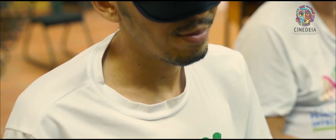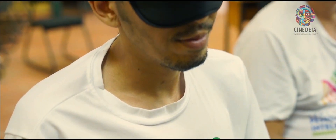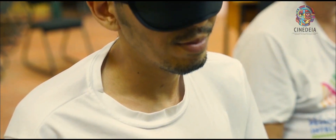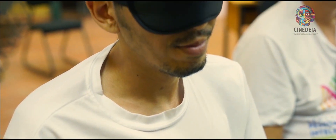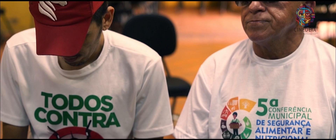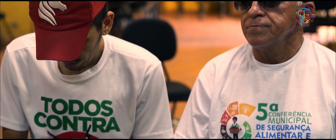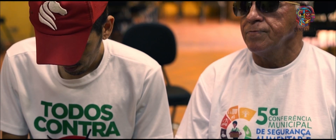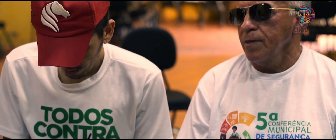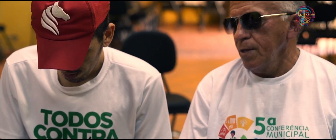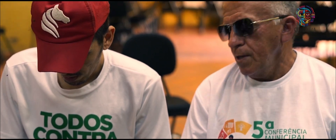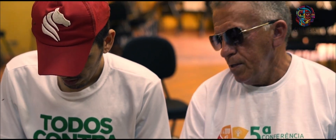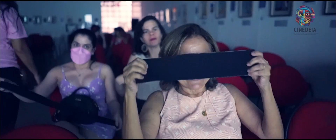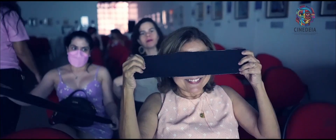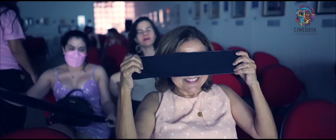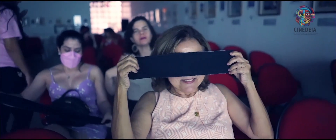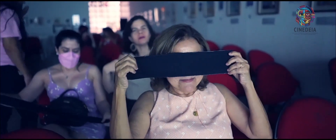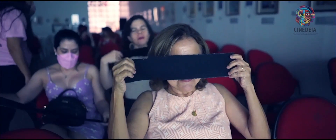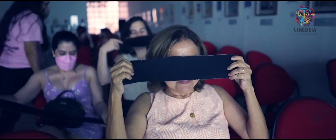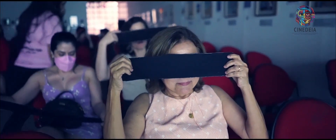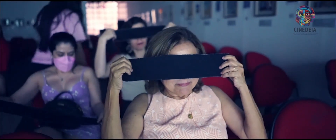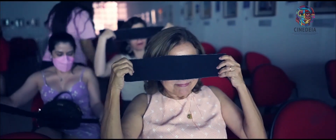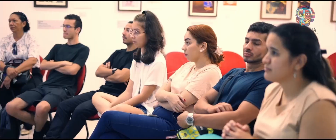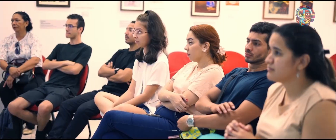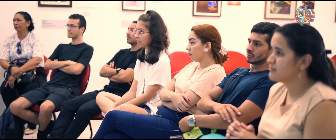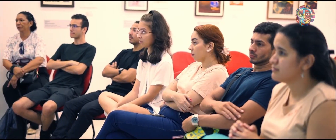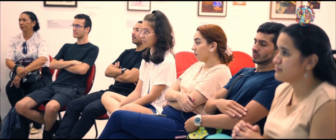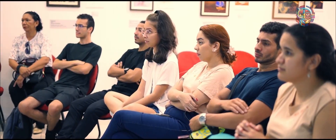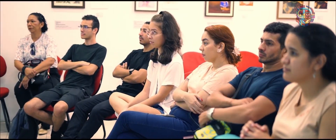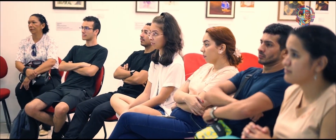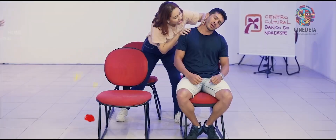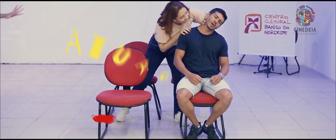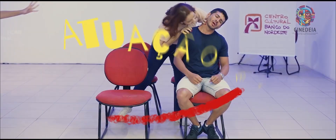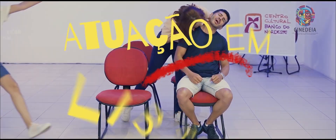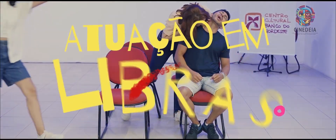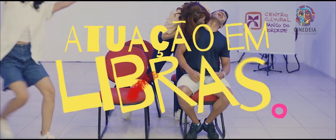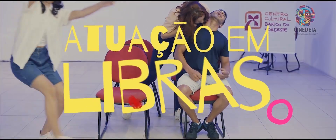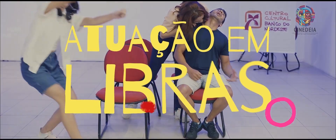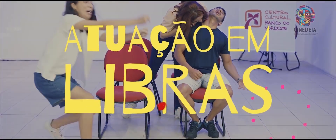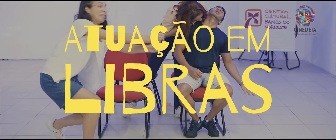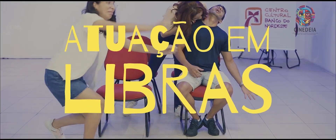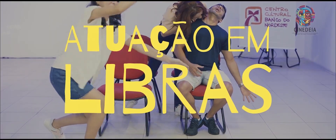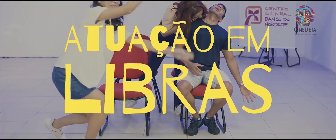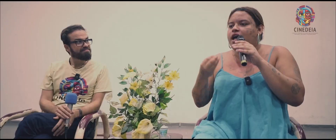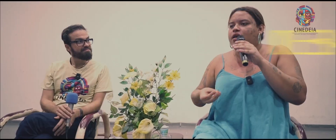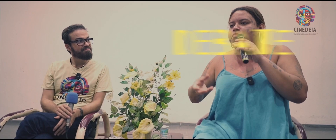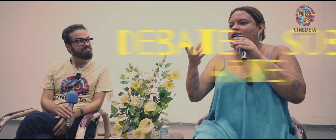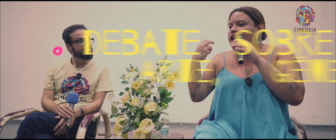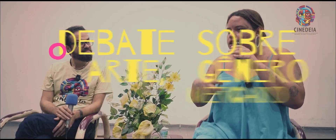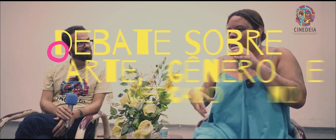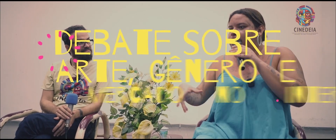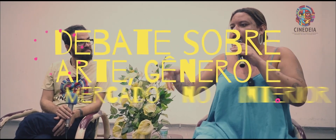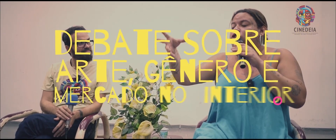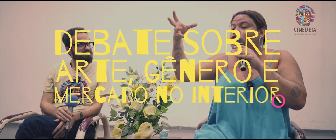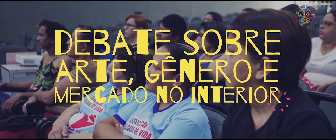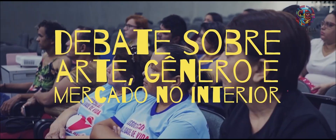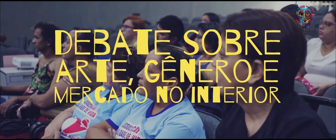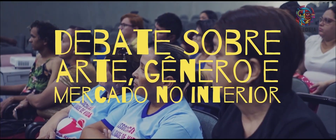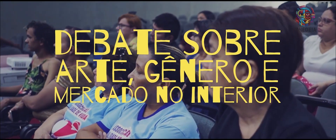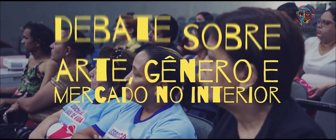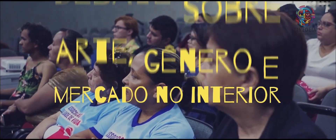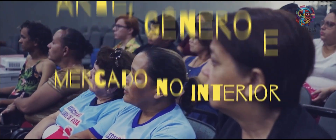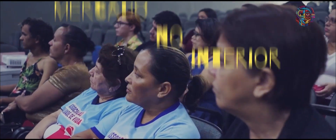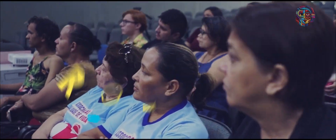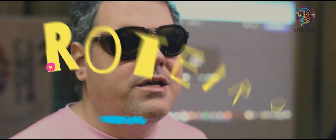você procura, é curioso e fotografa aquilo que você sabe que vai mexer sempre com